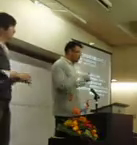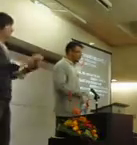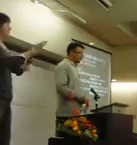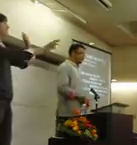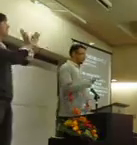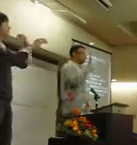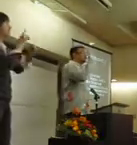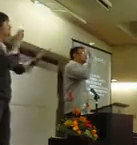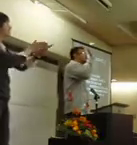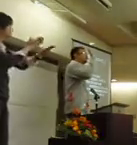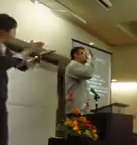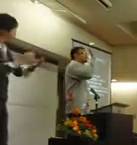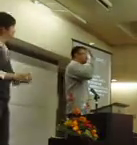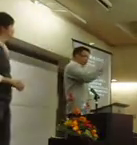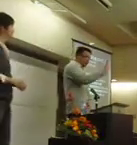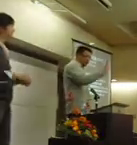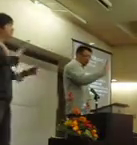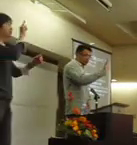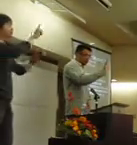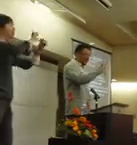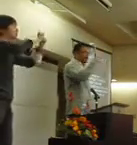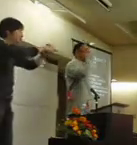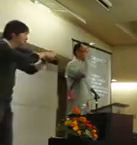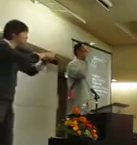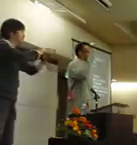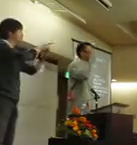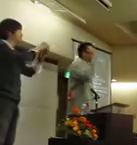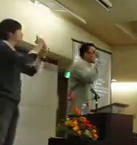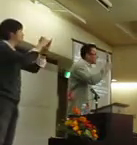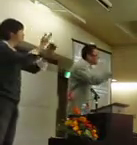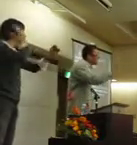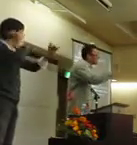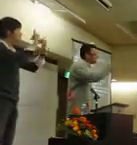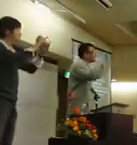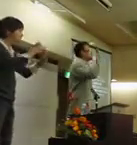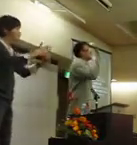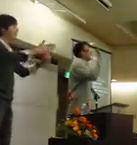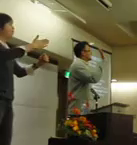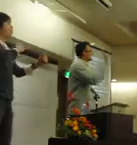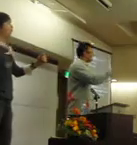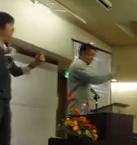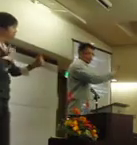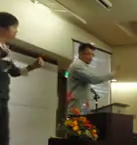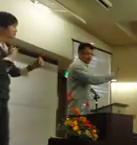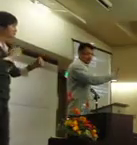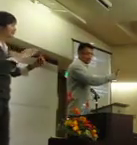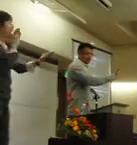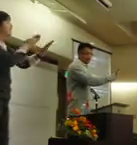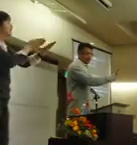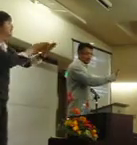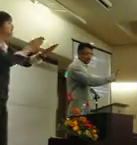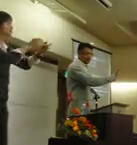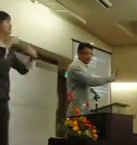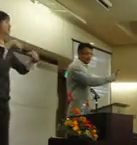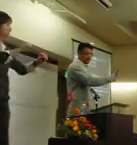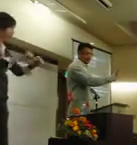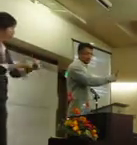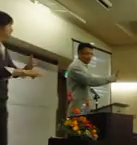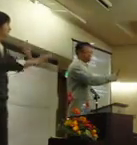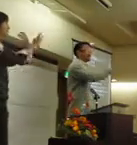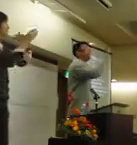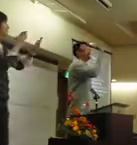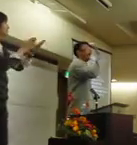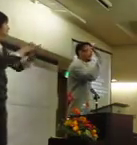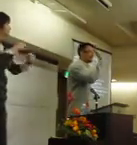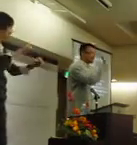例え話にはその当時の人が分かる話なんです。